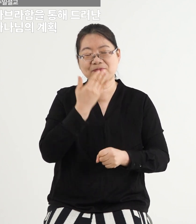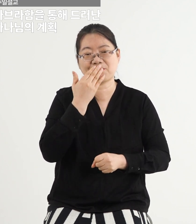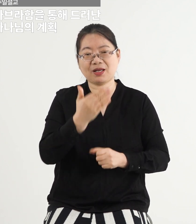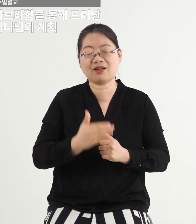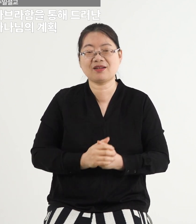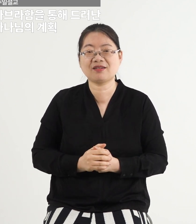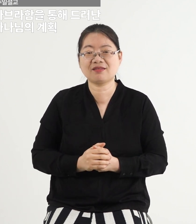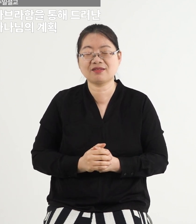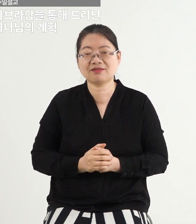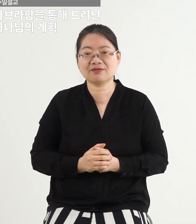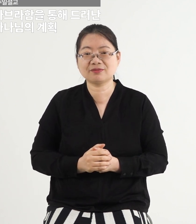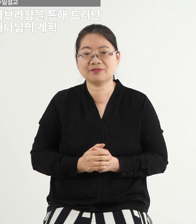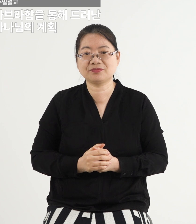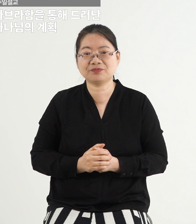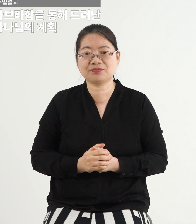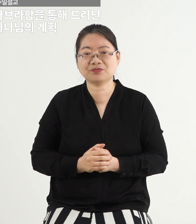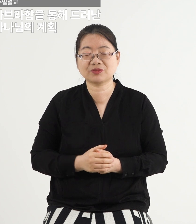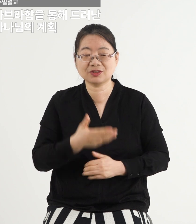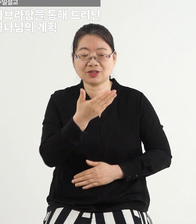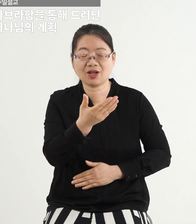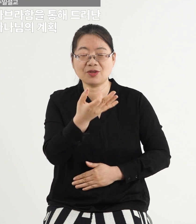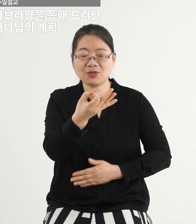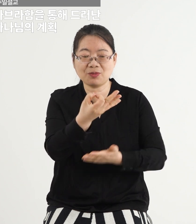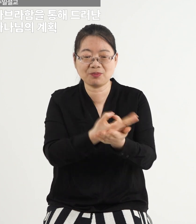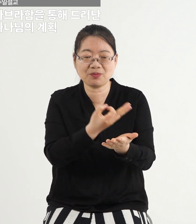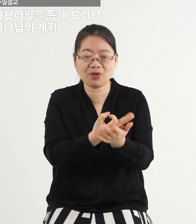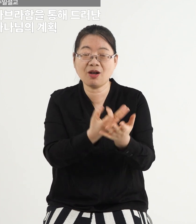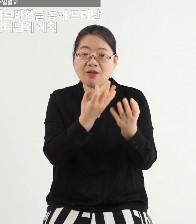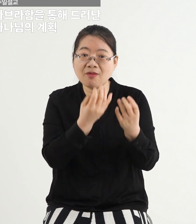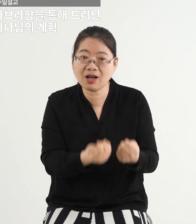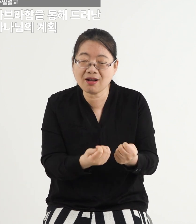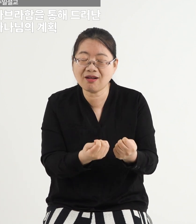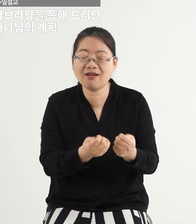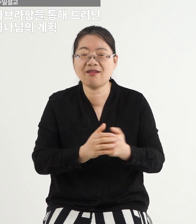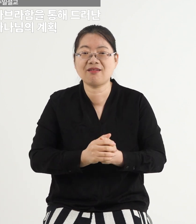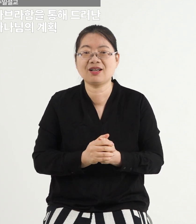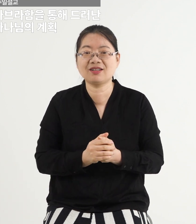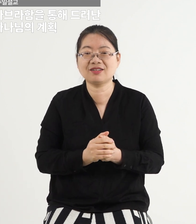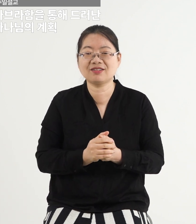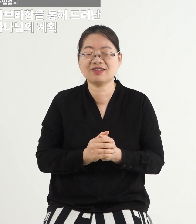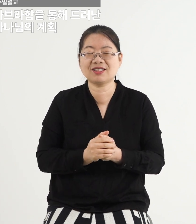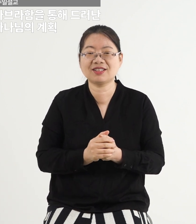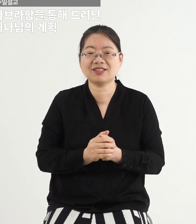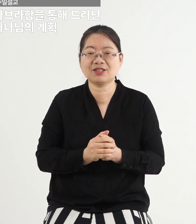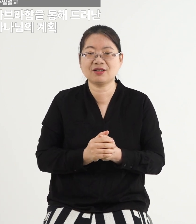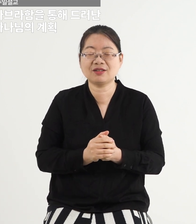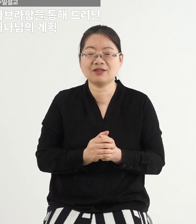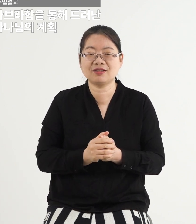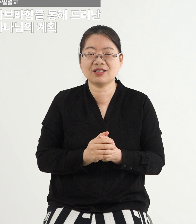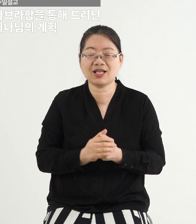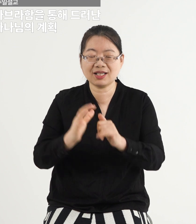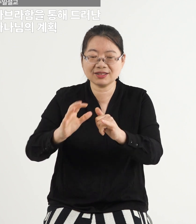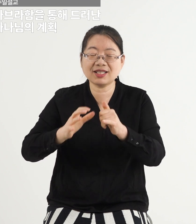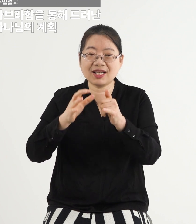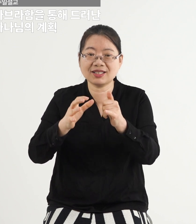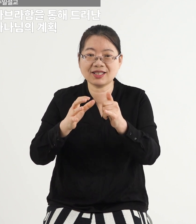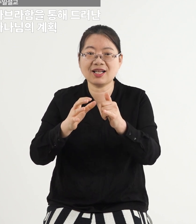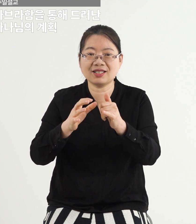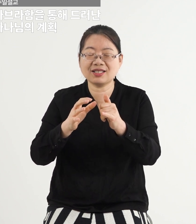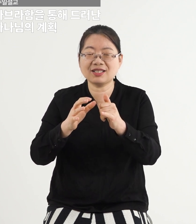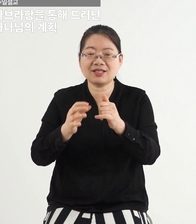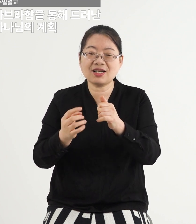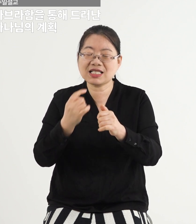말은 네가 돈 많이 벌어서 그런 물리적인 것으로 세상을